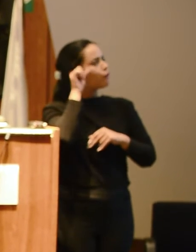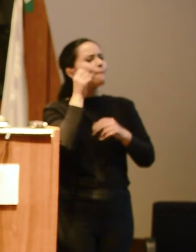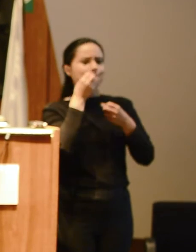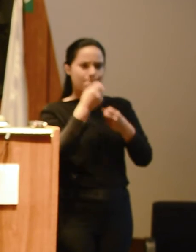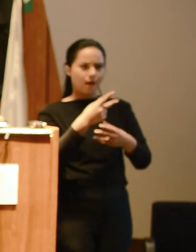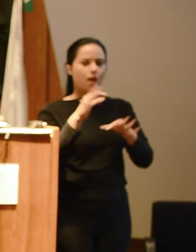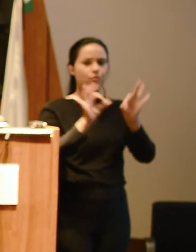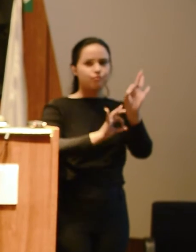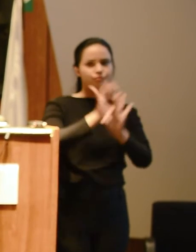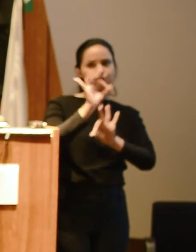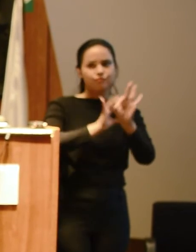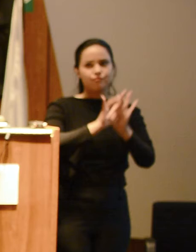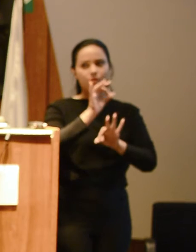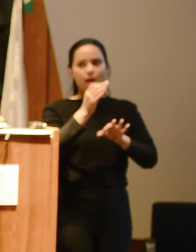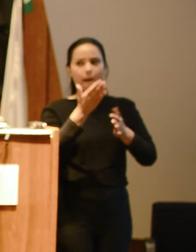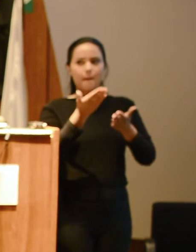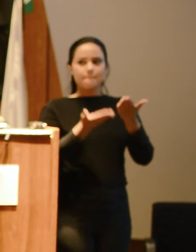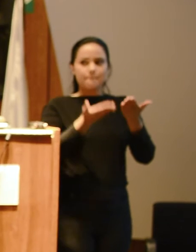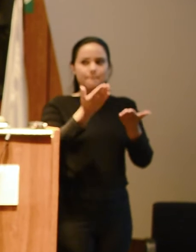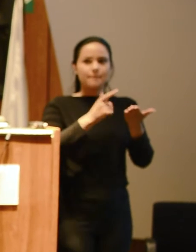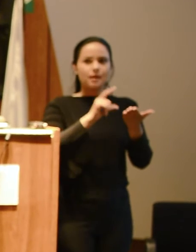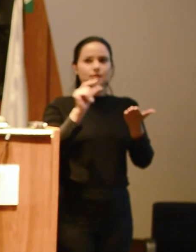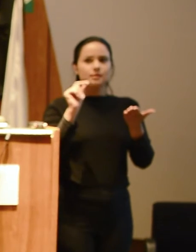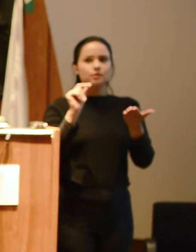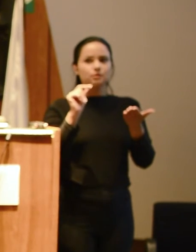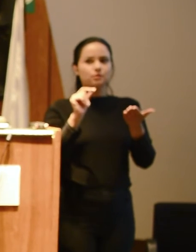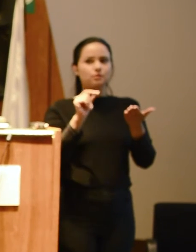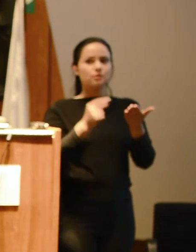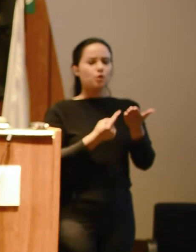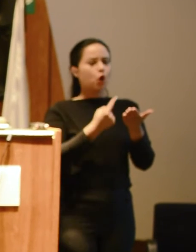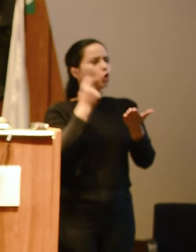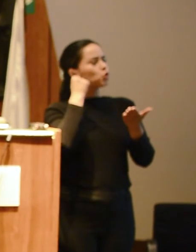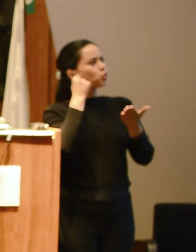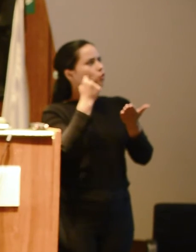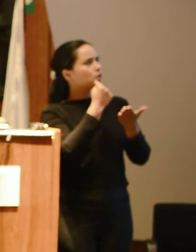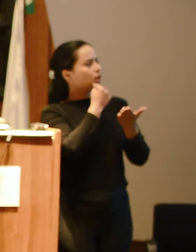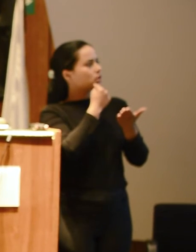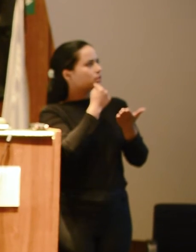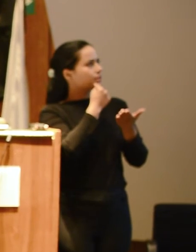bem reabilitada, uma média saindo de uma surdez